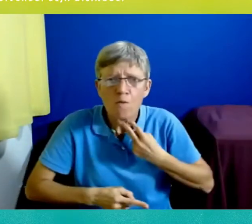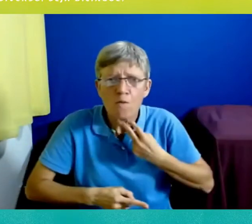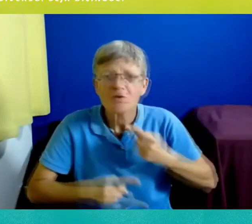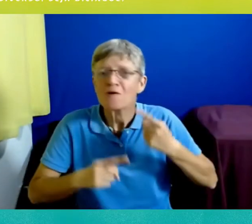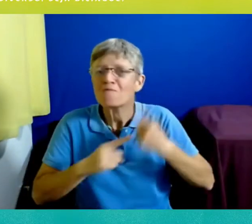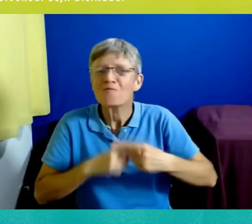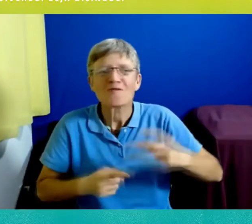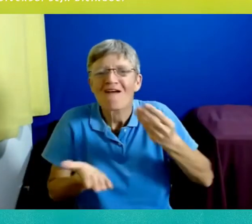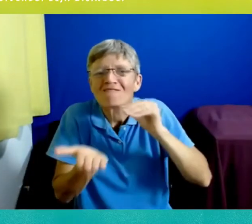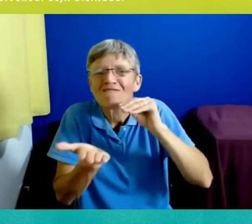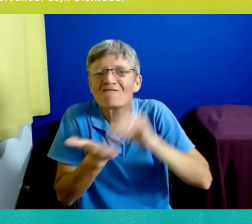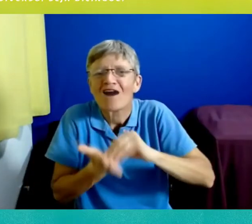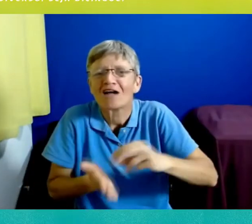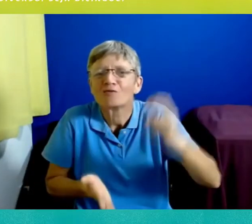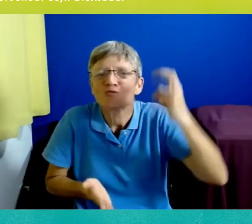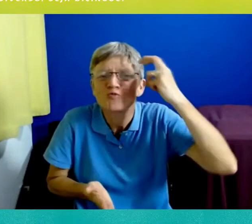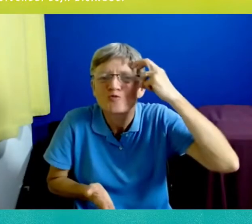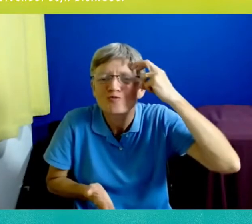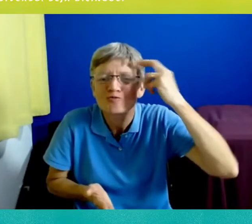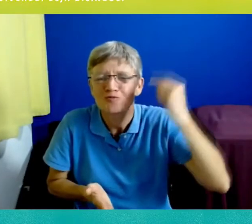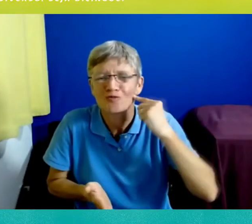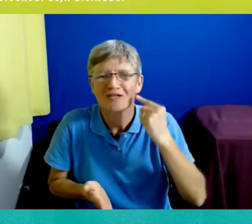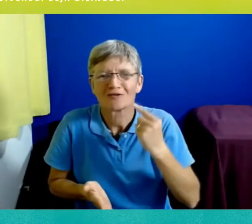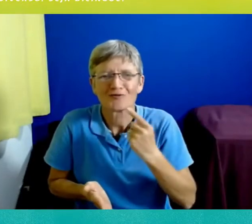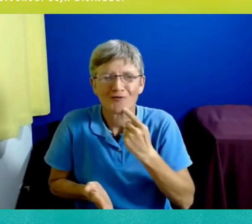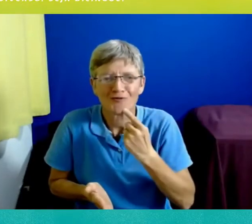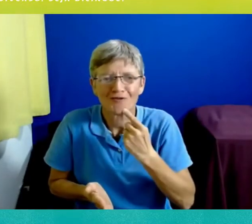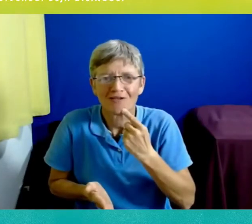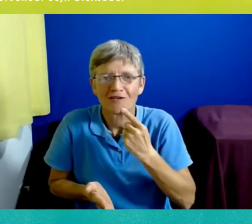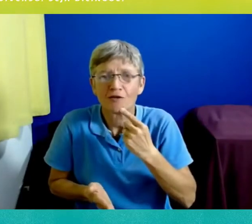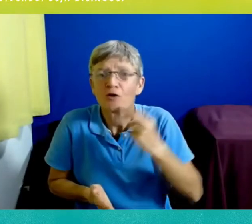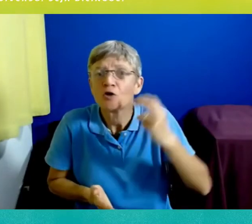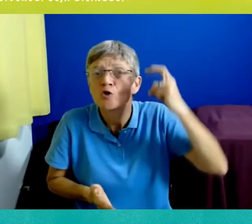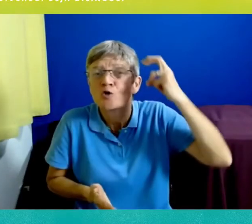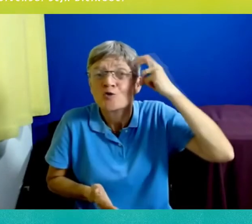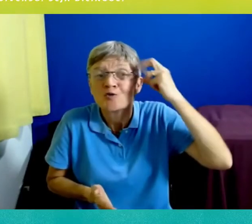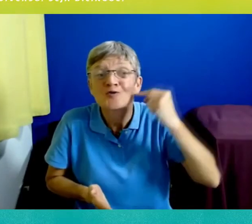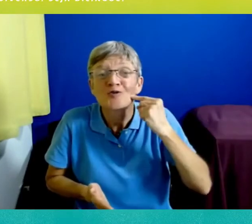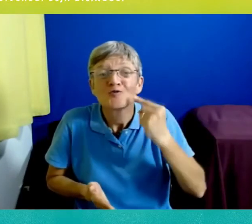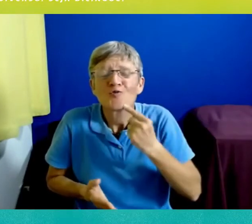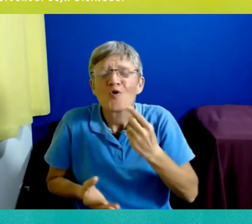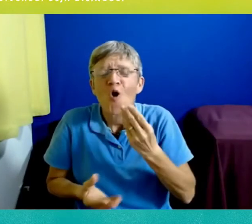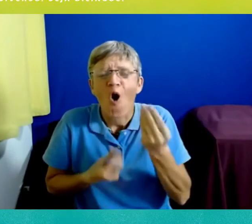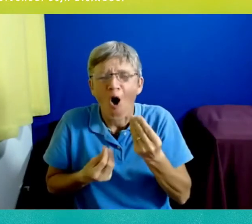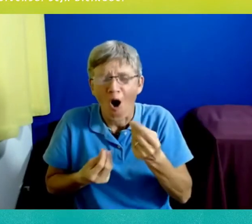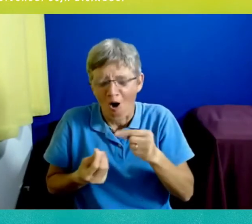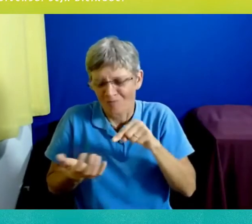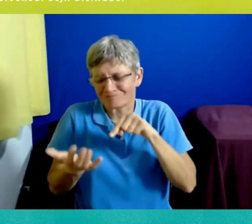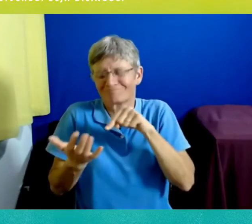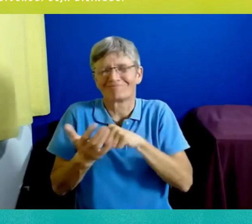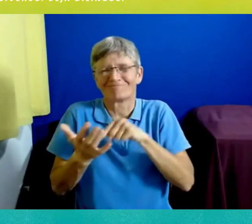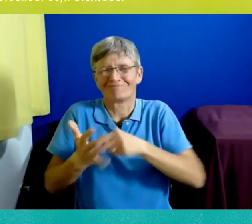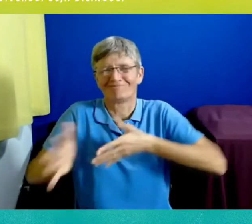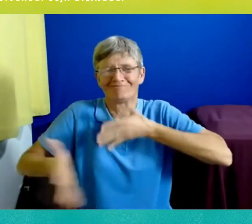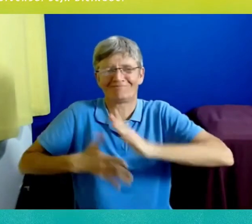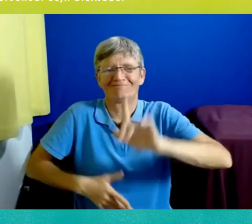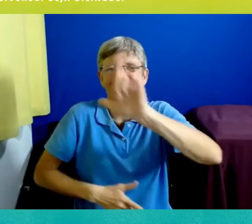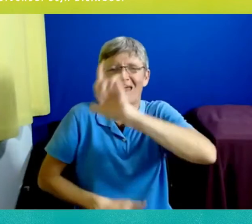A literatura, ela não foca ali no estudo da língua, mas ela foca na cultura surda.